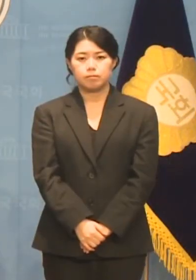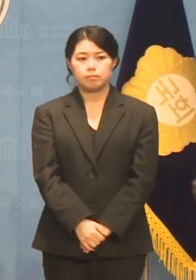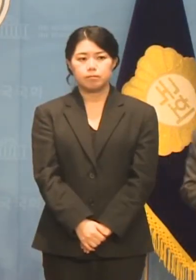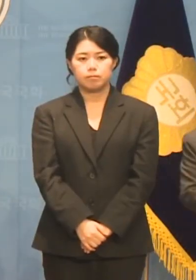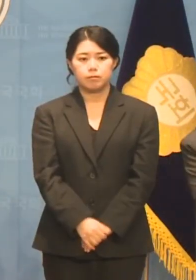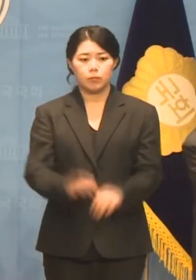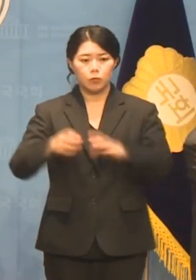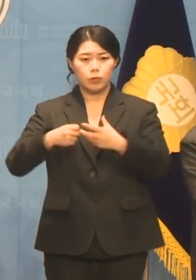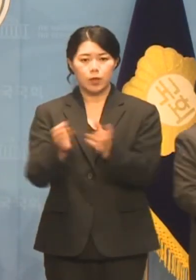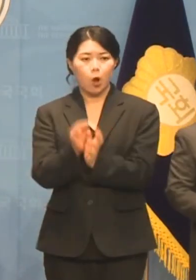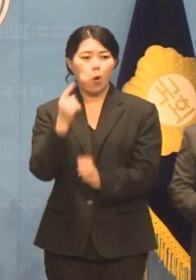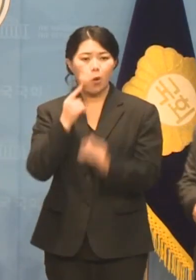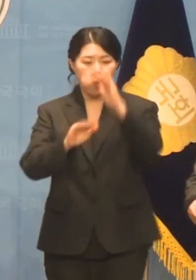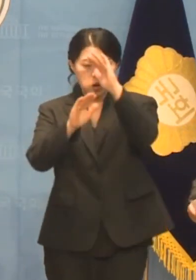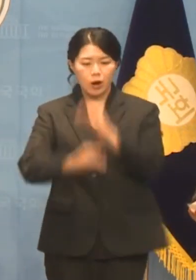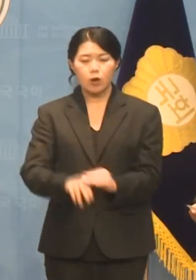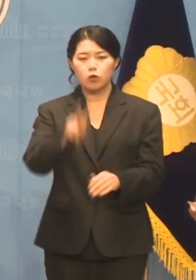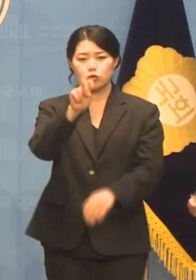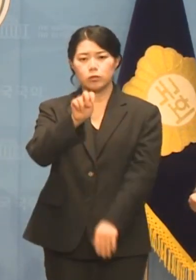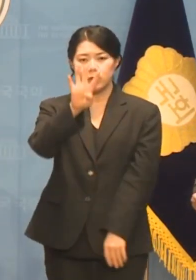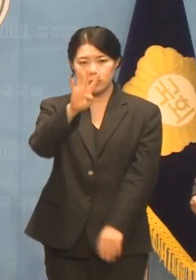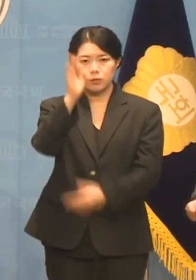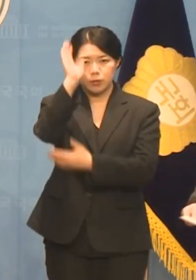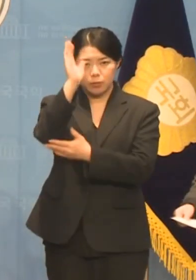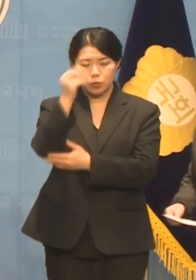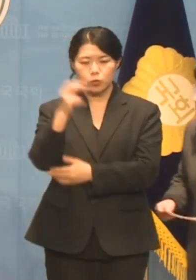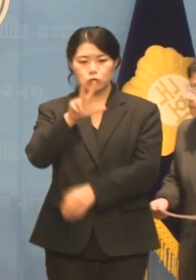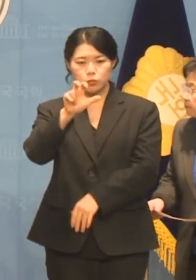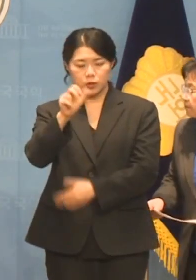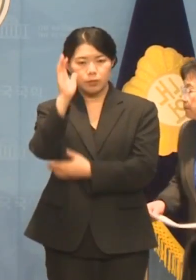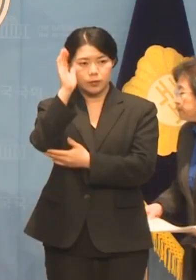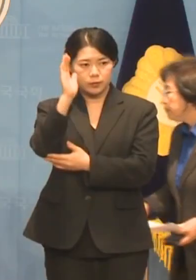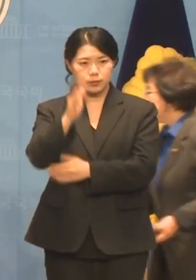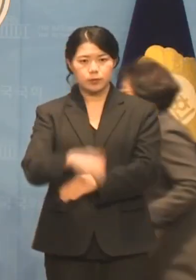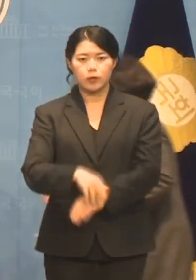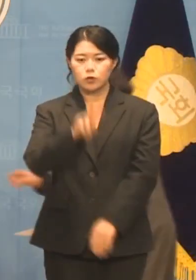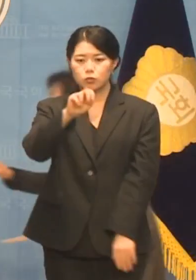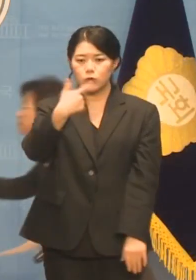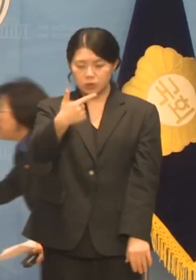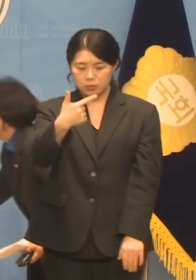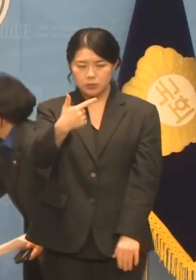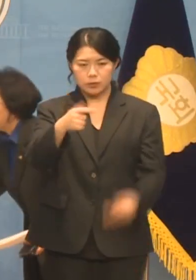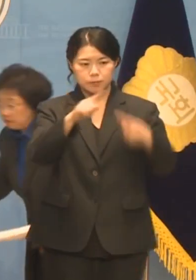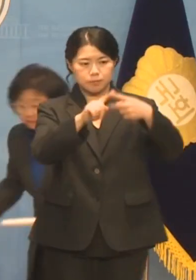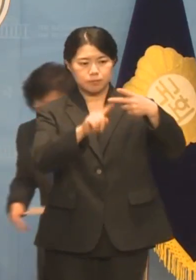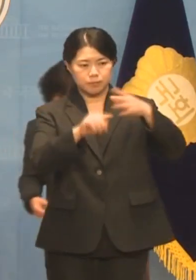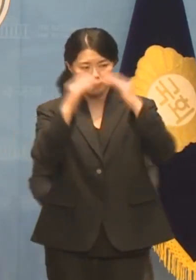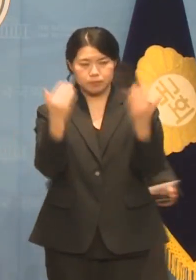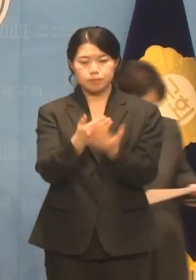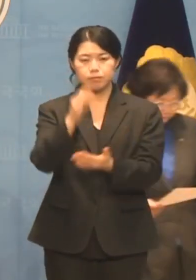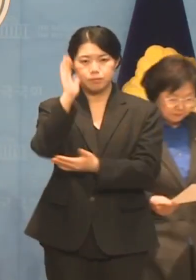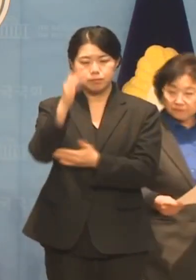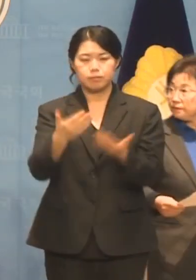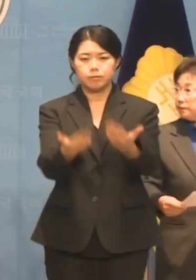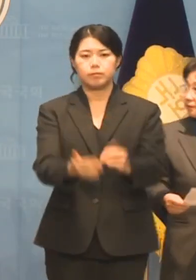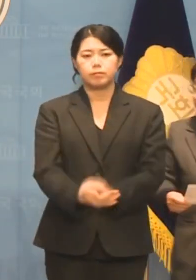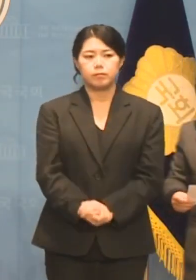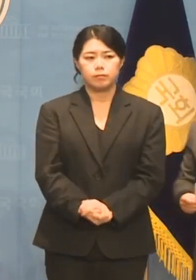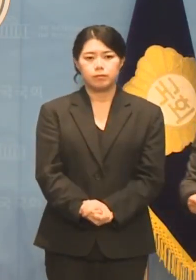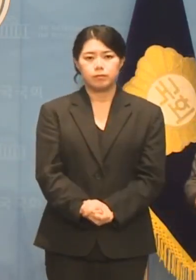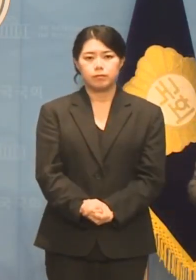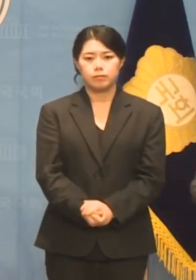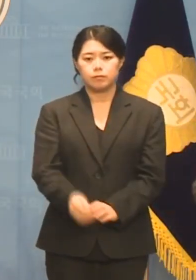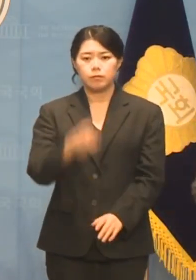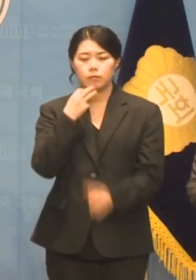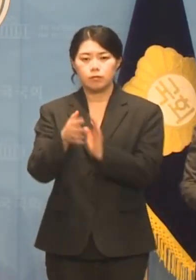네, 국민의힘 거짓말 시리즈 24번째 발표와 25번째 발표, 26번째까지 연달아 발표하겠습니다.